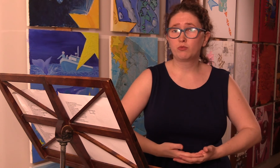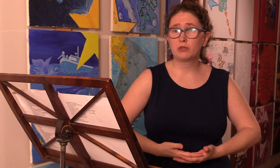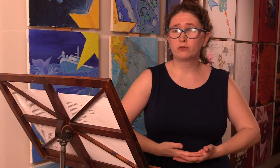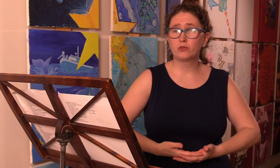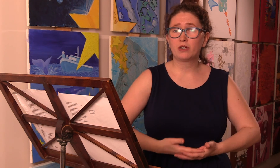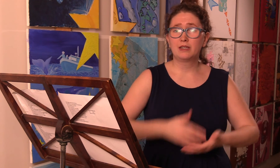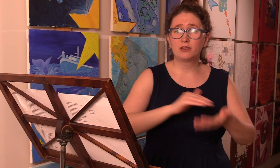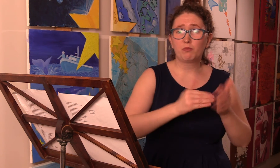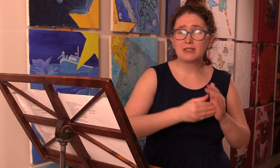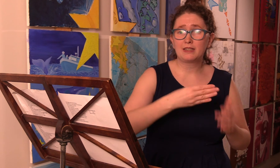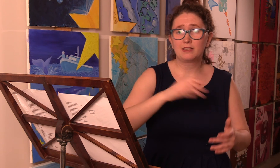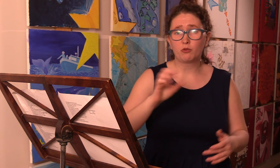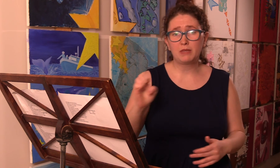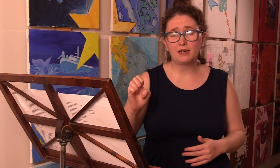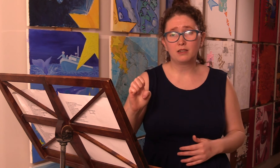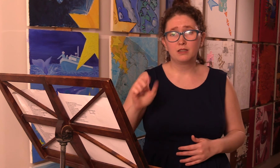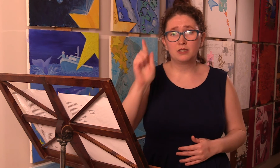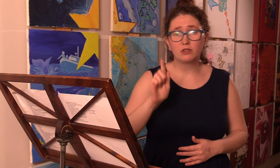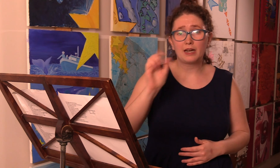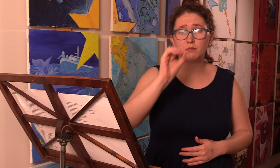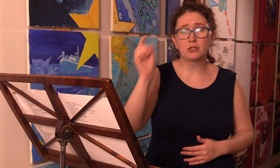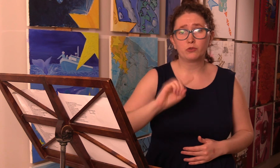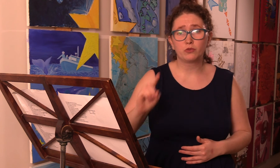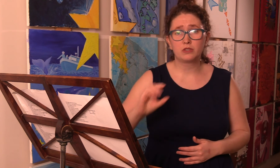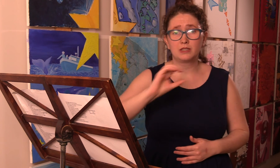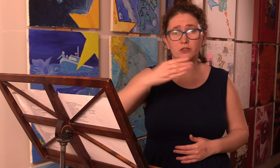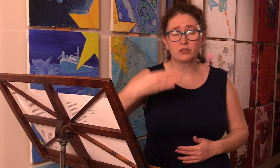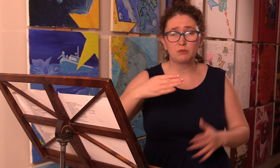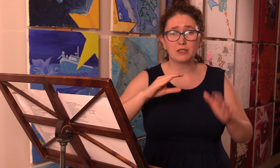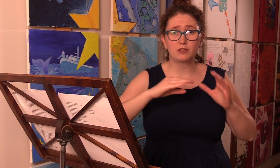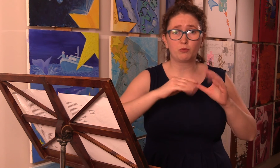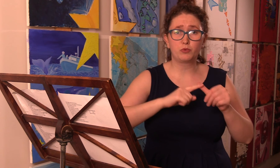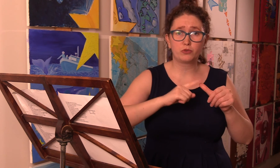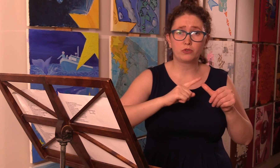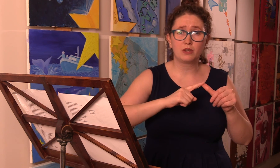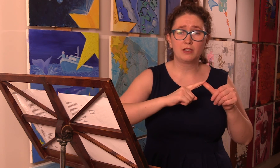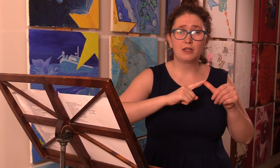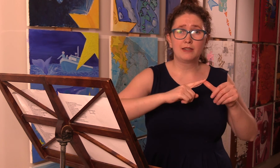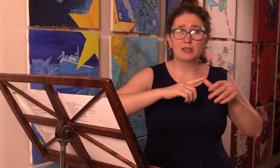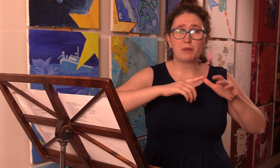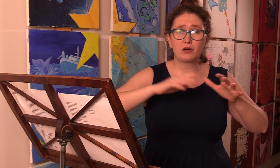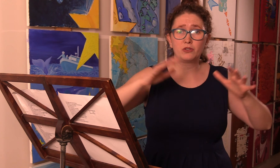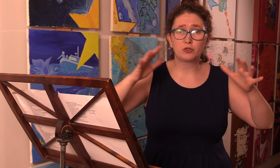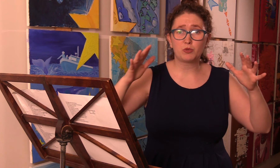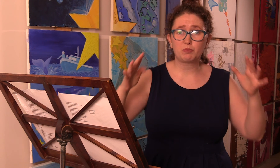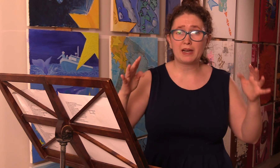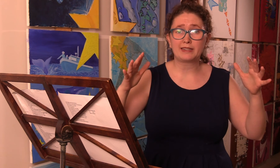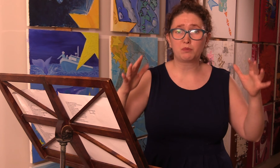'on ne mesure ni en métrique, ni en mille, ni en grammes, ni en onces, ni en centimètres, ni en pouces. Ta parole ne s'oppose pas à tes